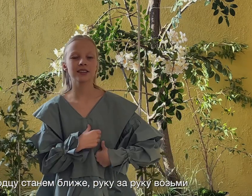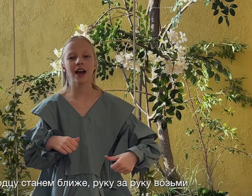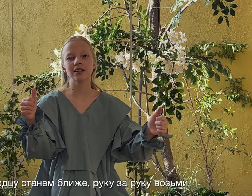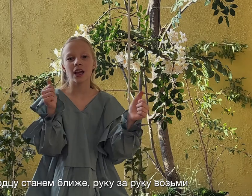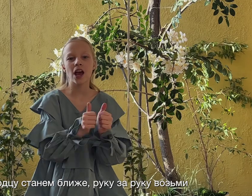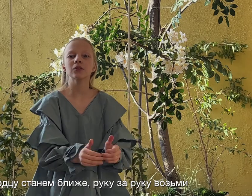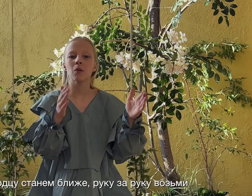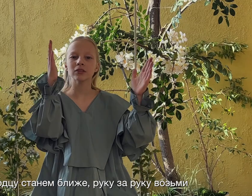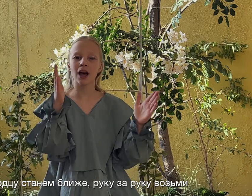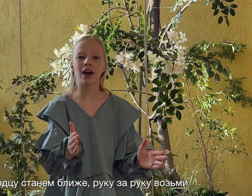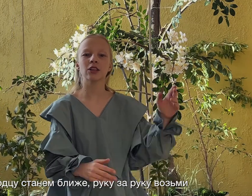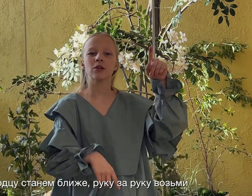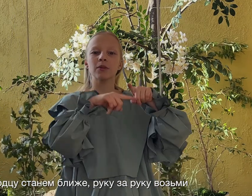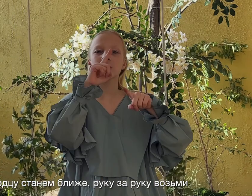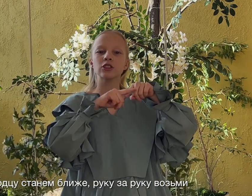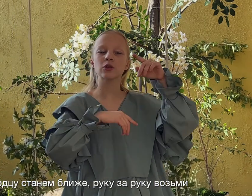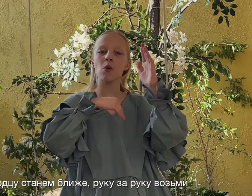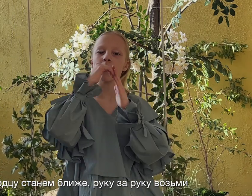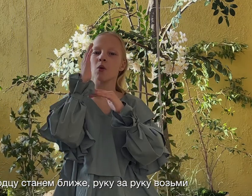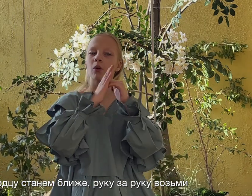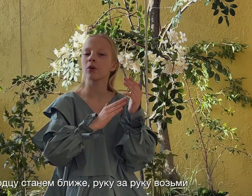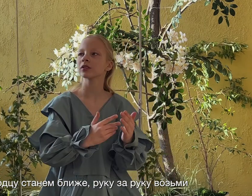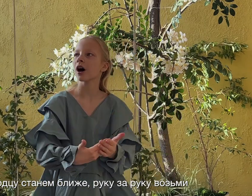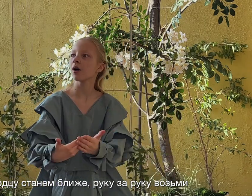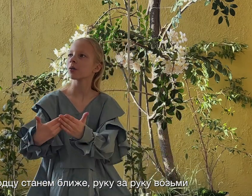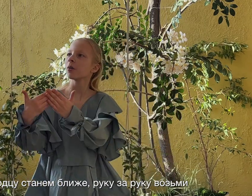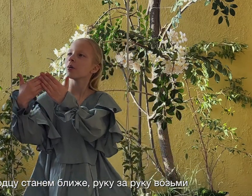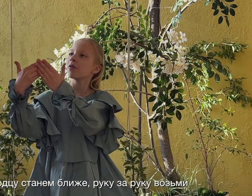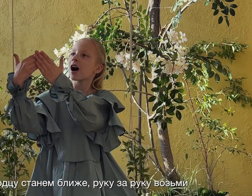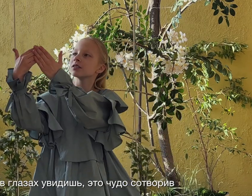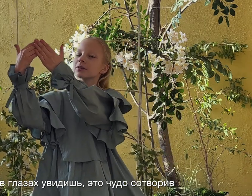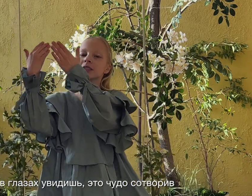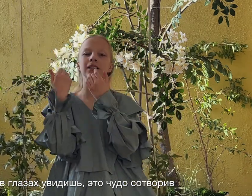Сердцем к сердцу станем ближе, руку за руку возьми.